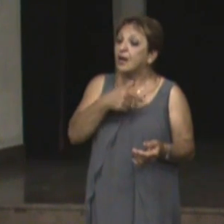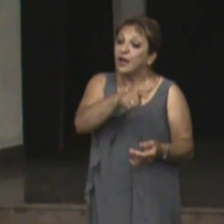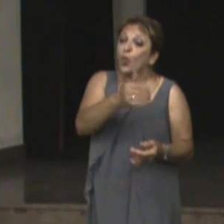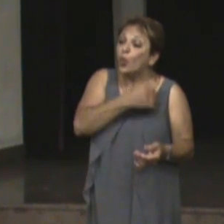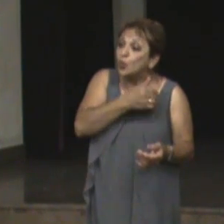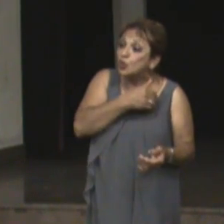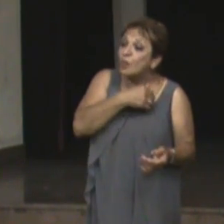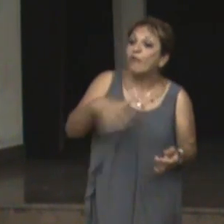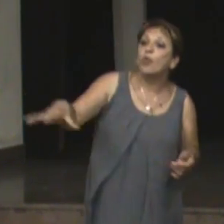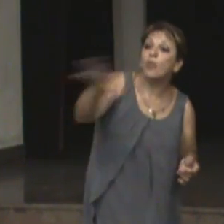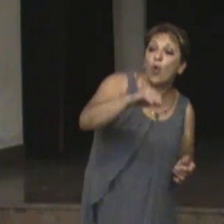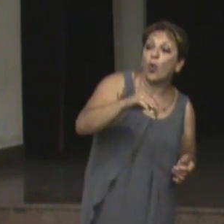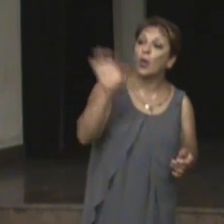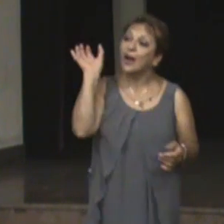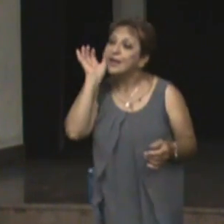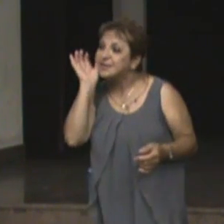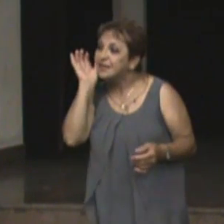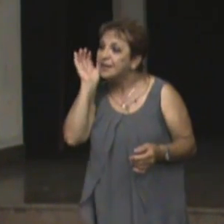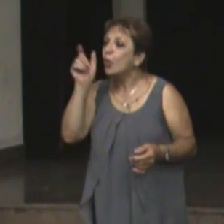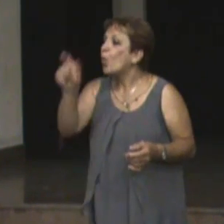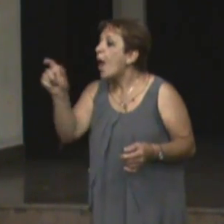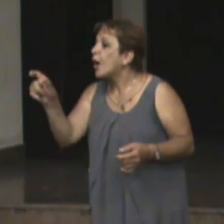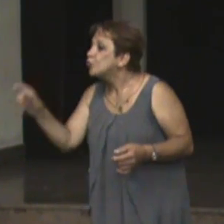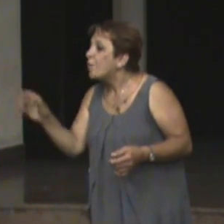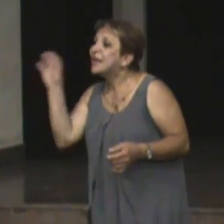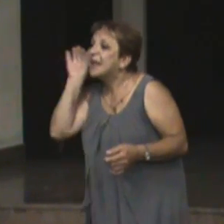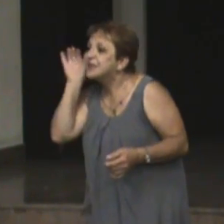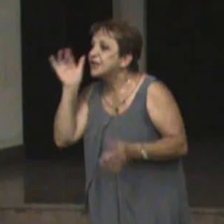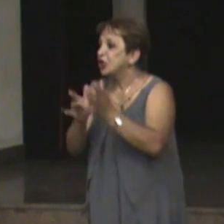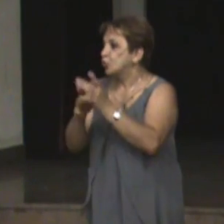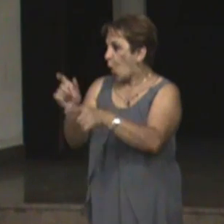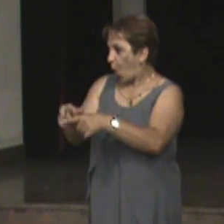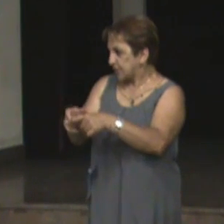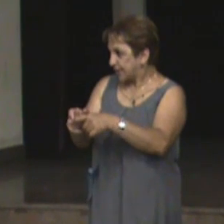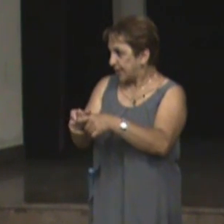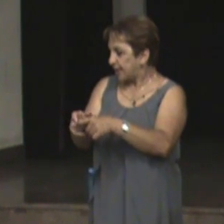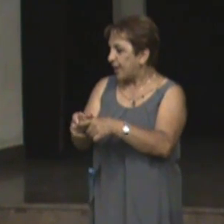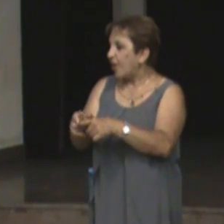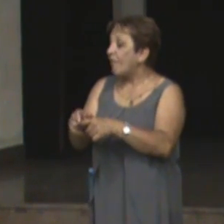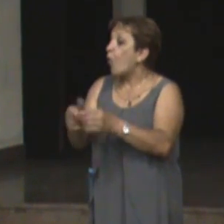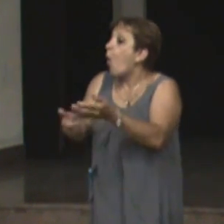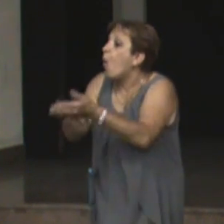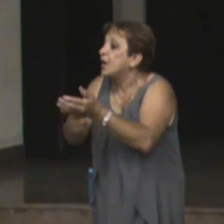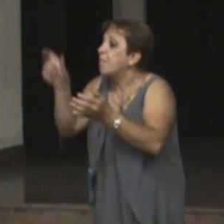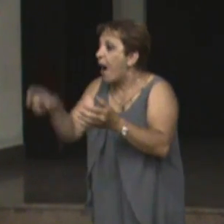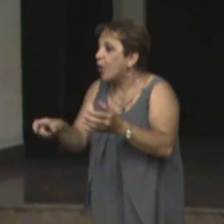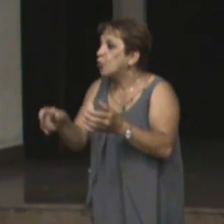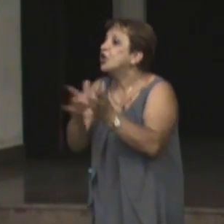խոսքերը հանգրվանեն յուրաքանչյուր մարդու սրտին և պտղաբեր լինեն այդ մարդու